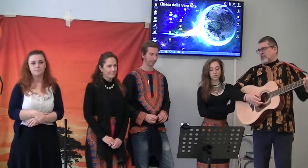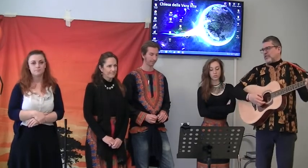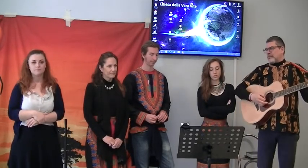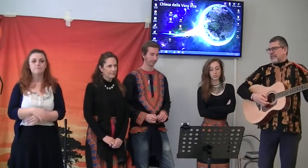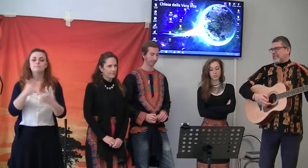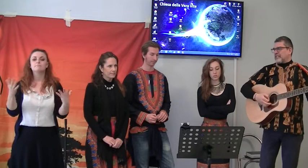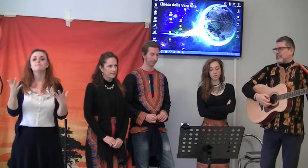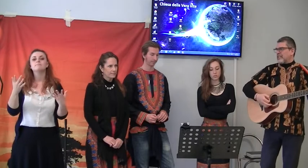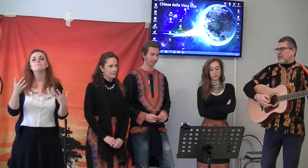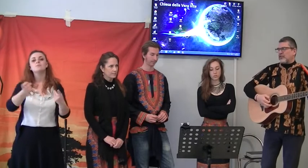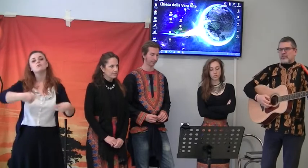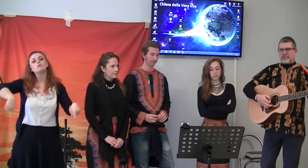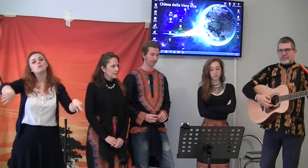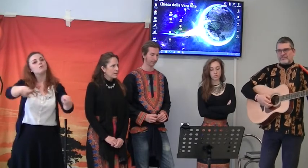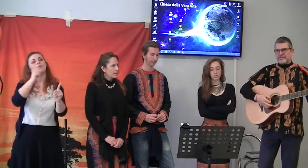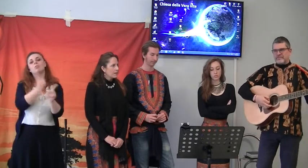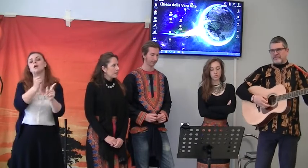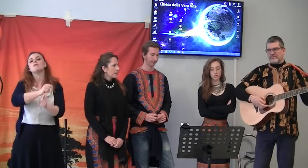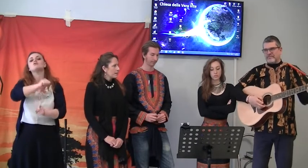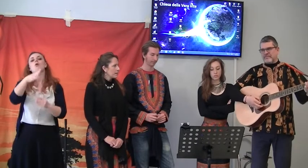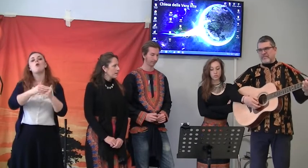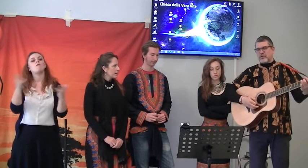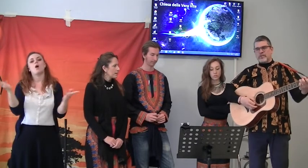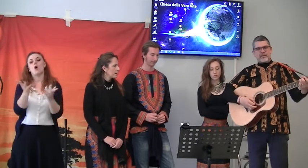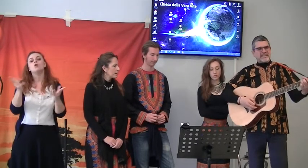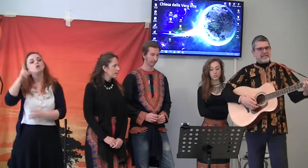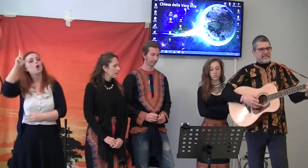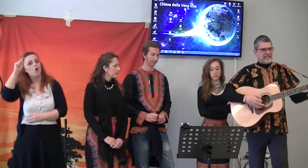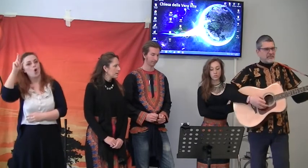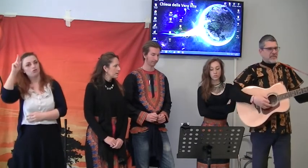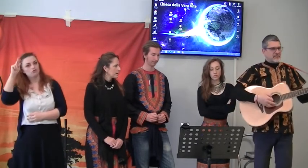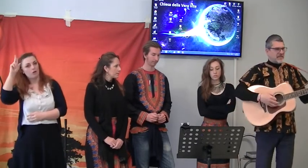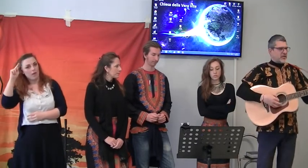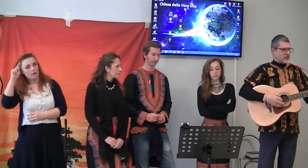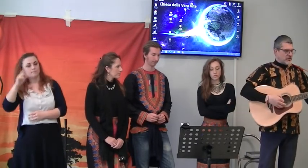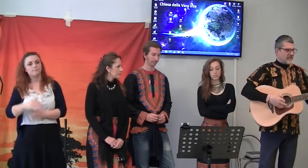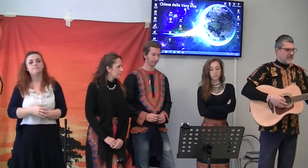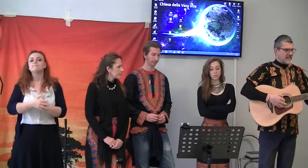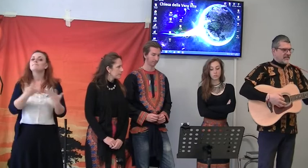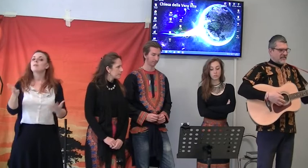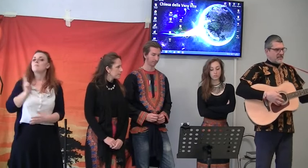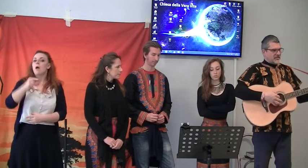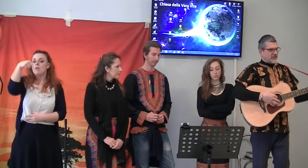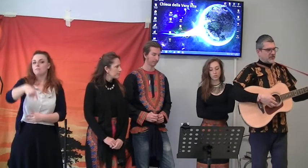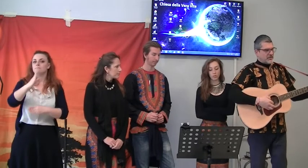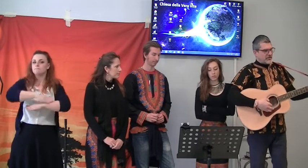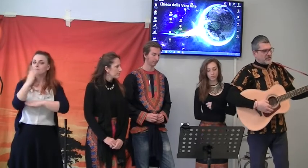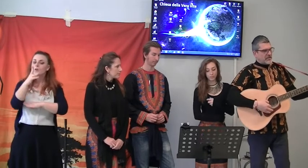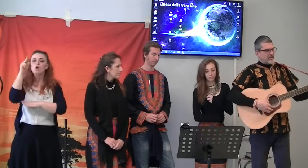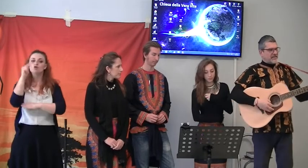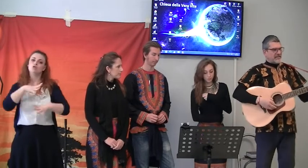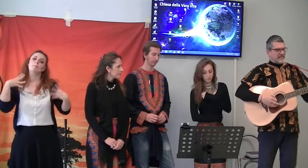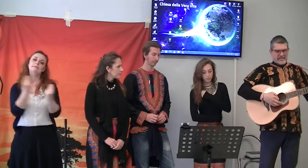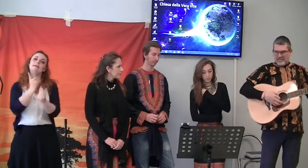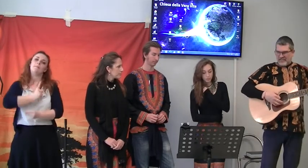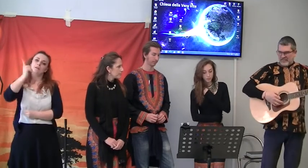E noi possiamo invitarli soltanto a conoscerlo. Io spero che stamattina possiamo insieme conoscere il nostro Dio, colui che